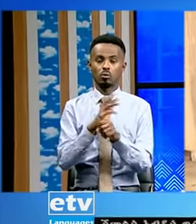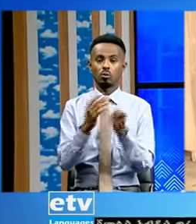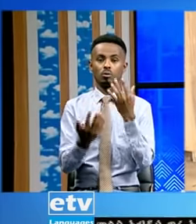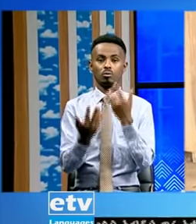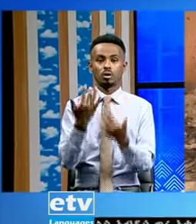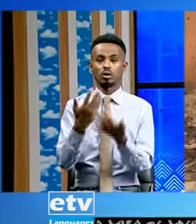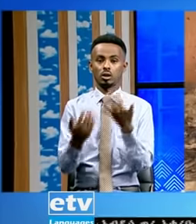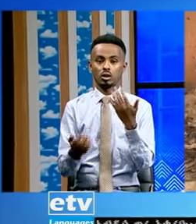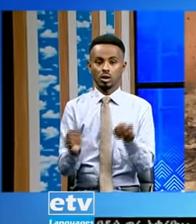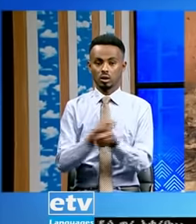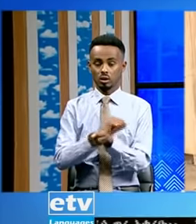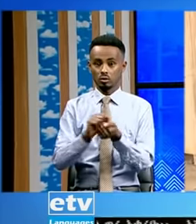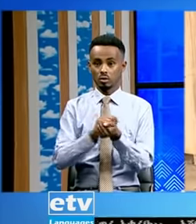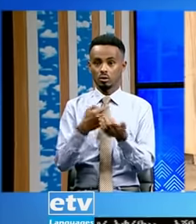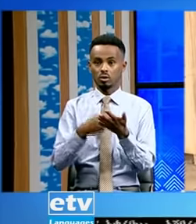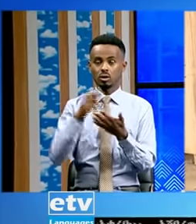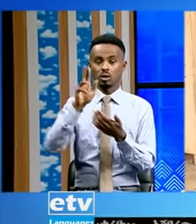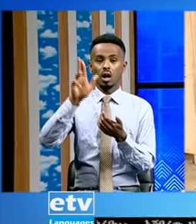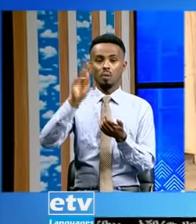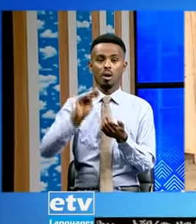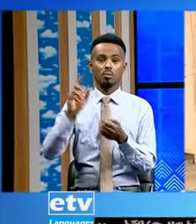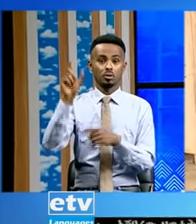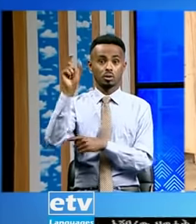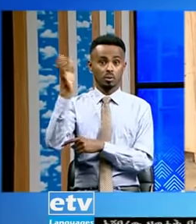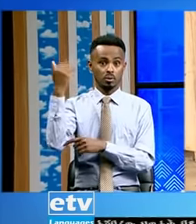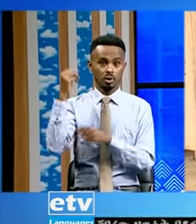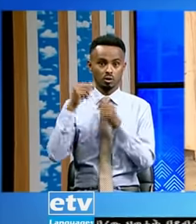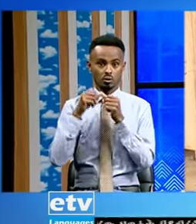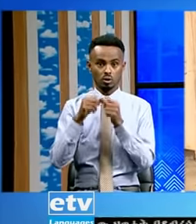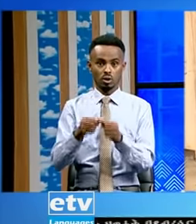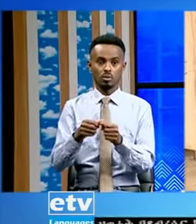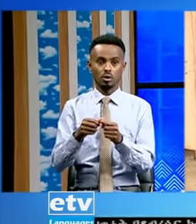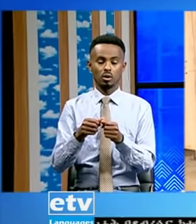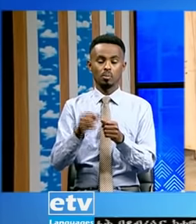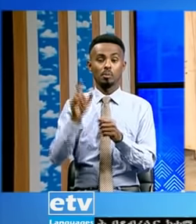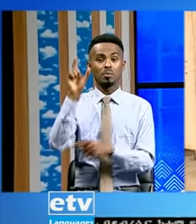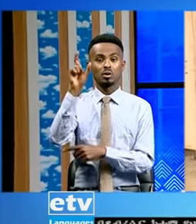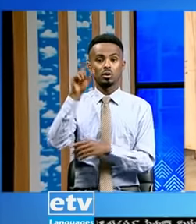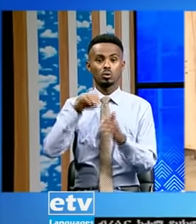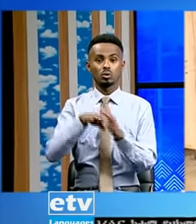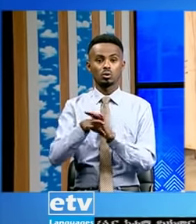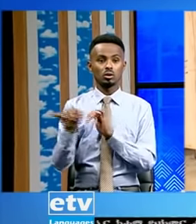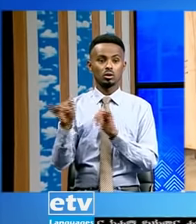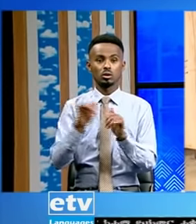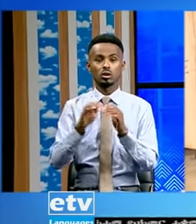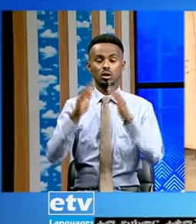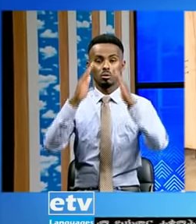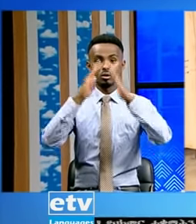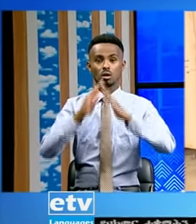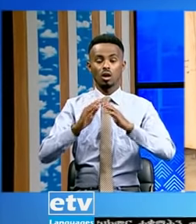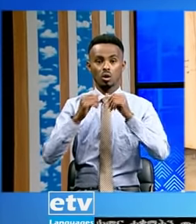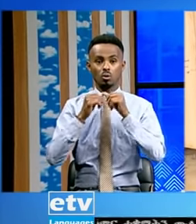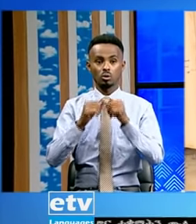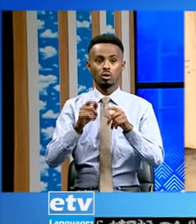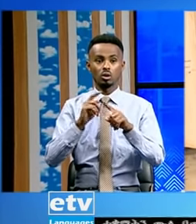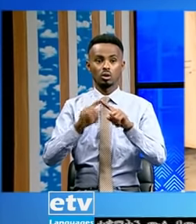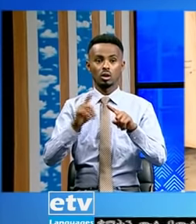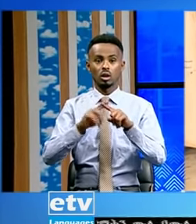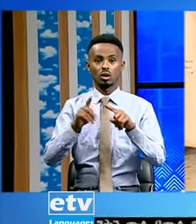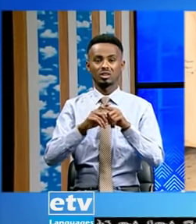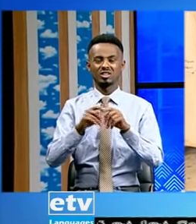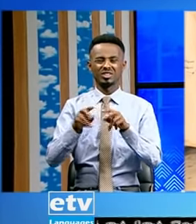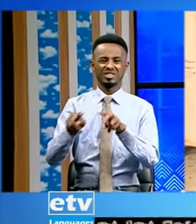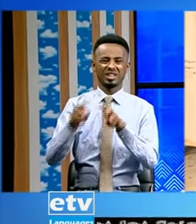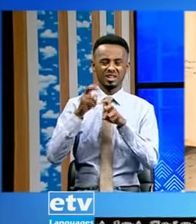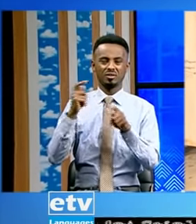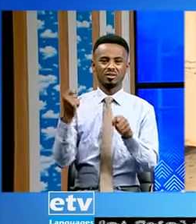በእሳት ተቃጥለዋል። በዚህ በራማ መስጊድ በነበራቸው ቆይታም በመስጊዱ ውስጥ እንደመጠለያ ቆይተው የተለያዩ